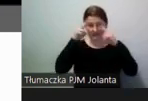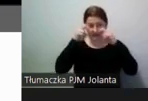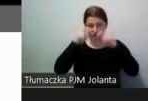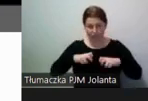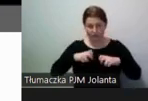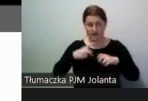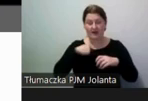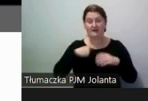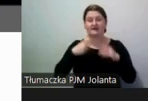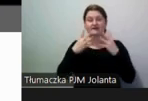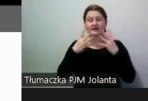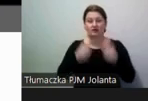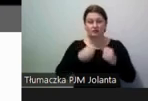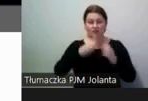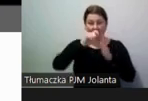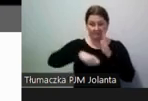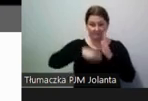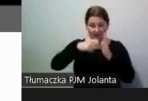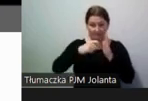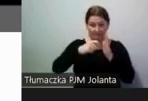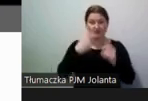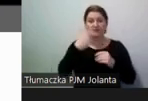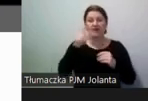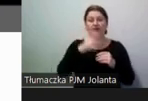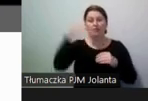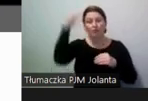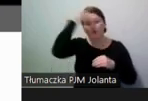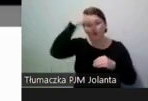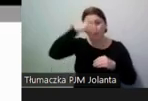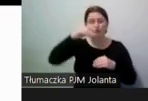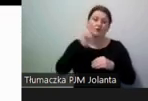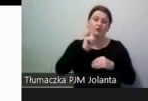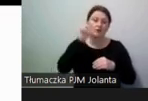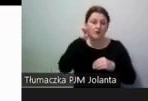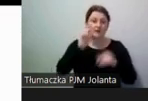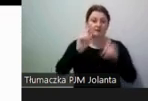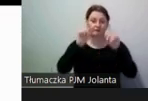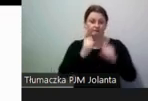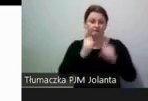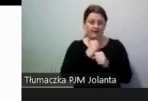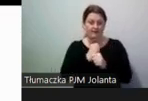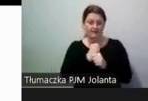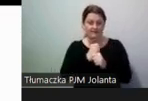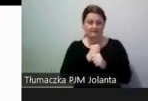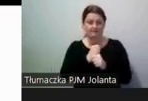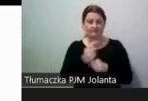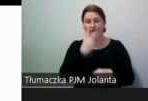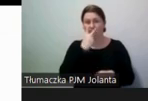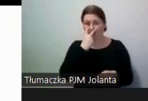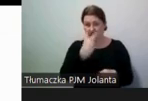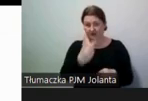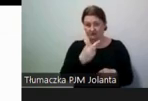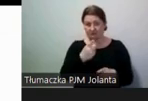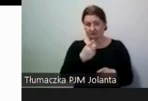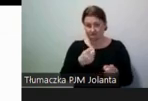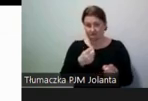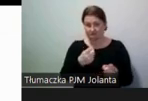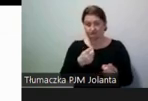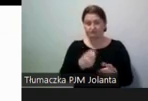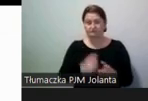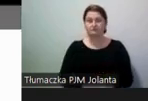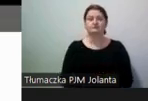za momencie, gdy zatrzymam film, pokażę, w którym momencie to uczeń rozpoczyna pracę. Czyli tu widzimy tak